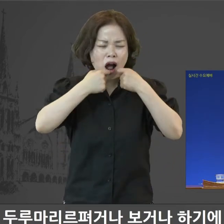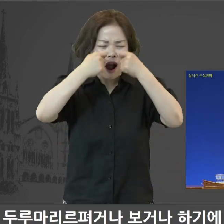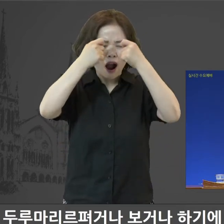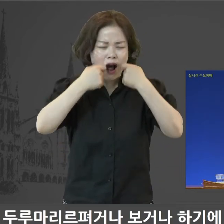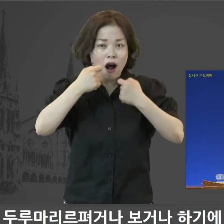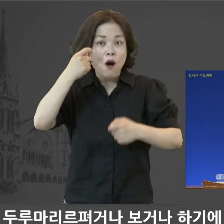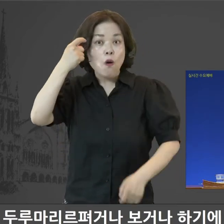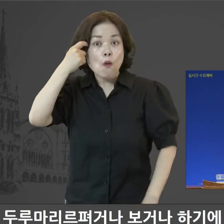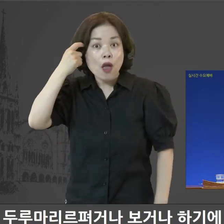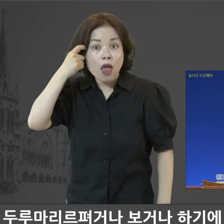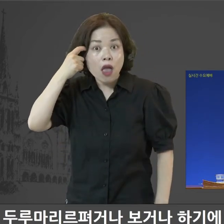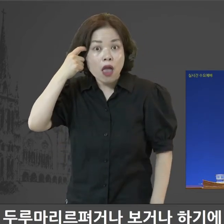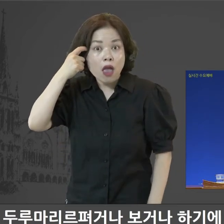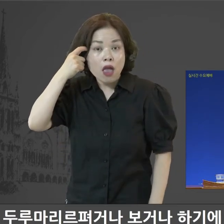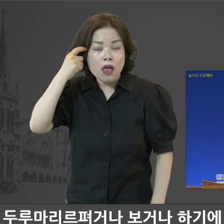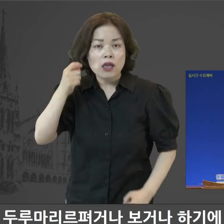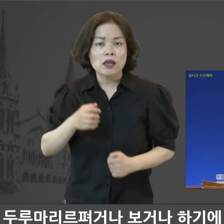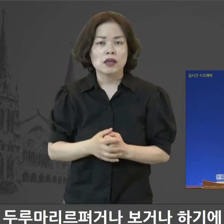왜 울었겠습니까?